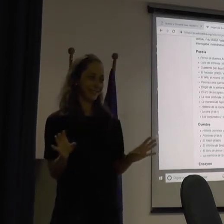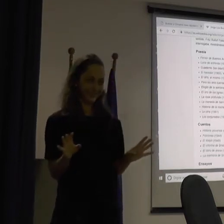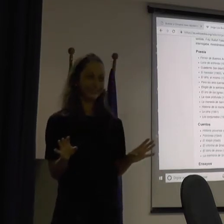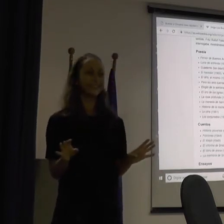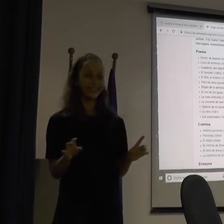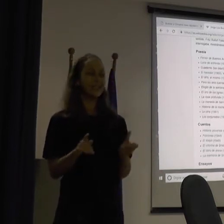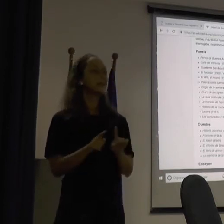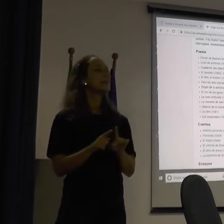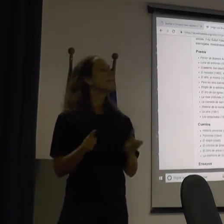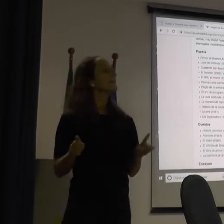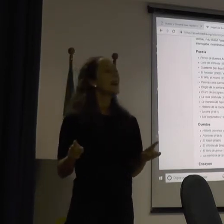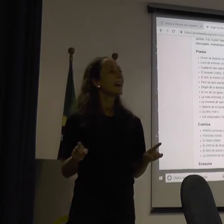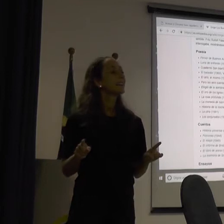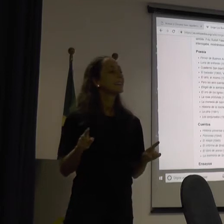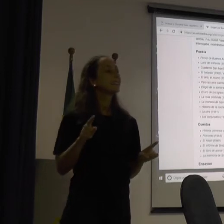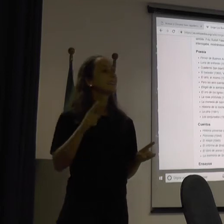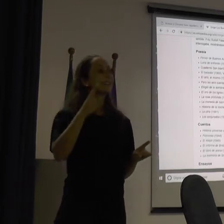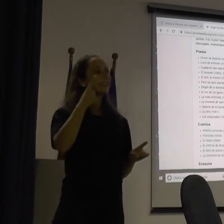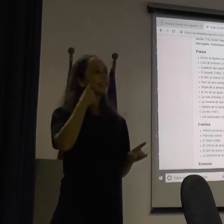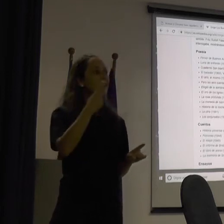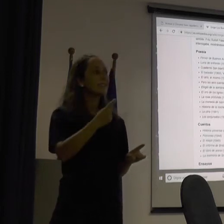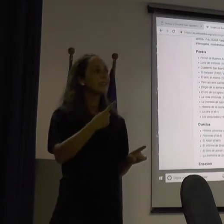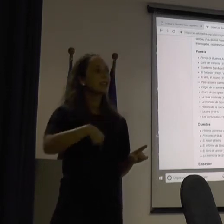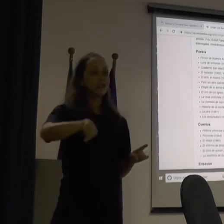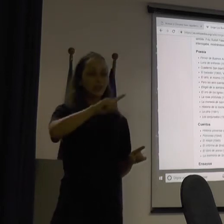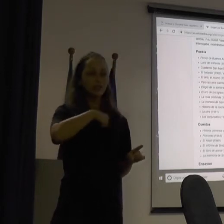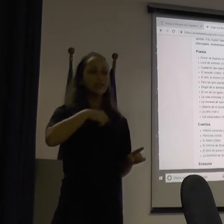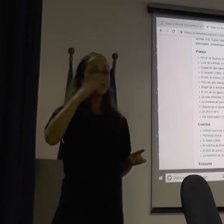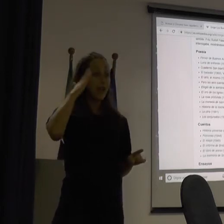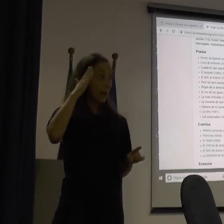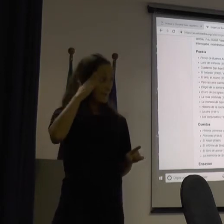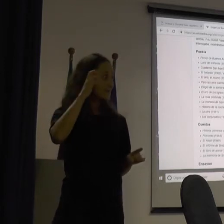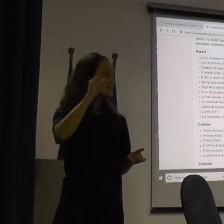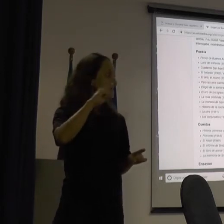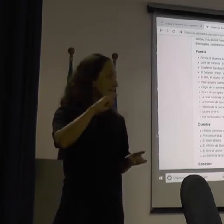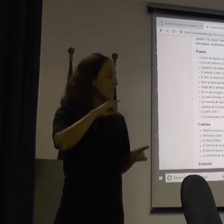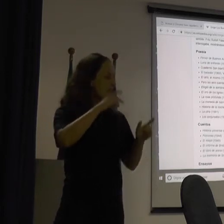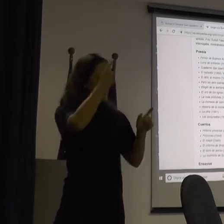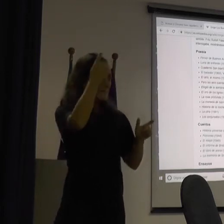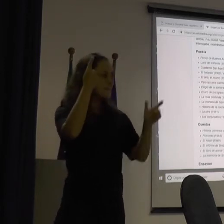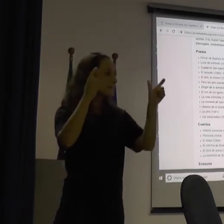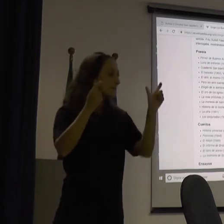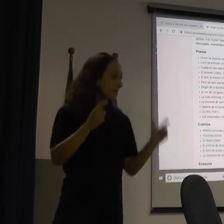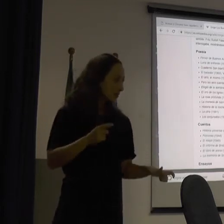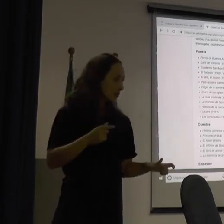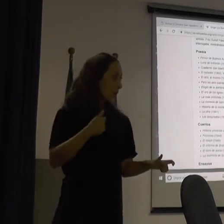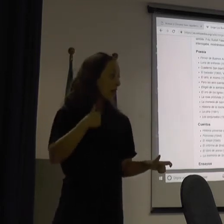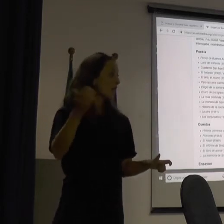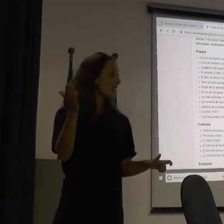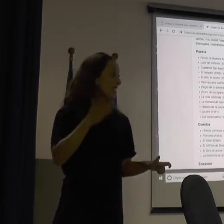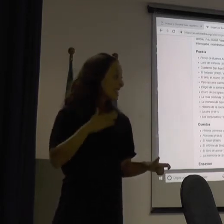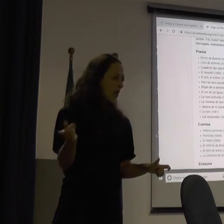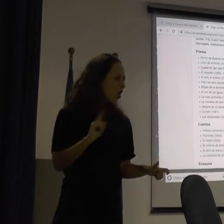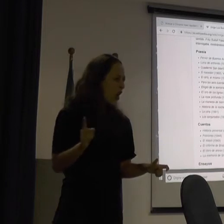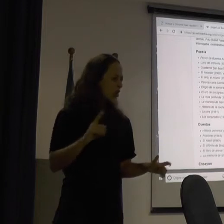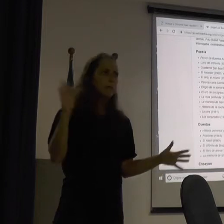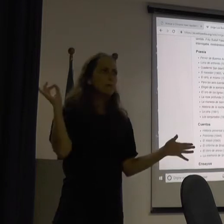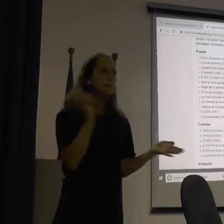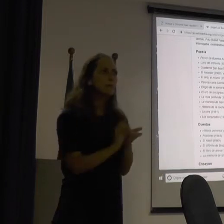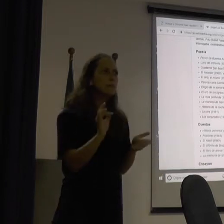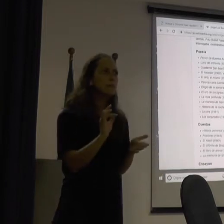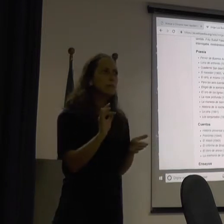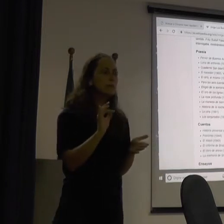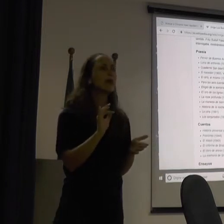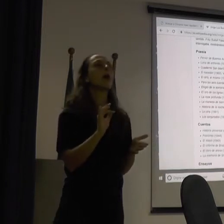é tênue, né, a fronteira. Todos nós sabemos por experiência, você não gostar muito de uma pessoa é o primeiro passo para gostar muito, né? Isso